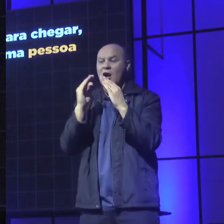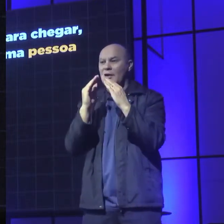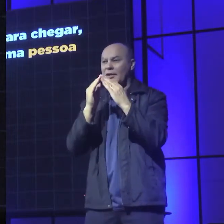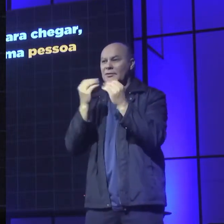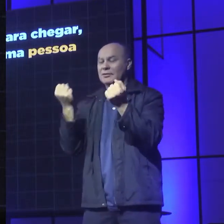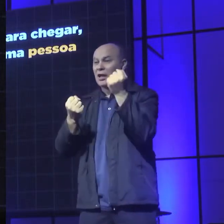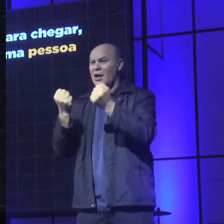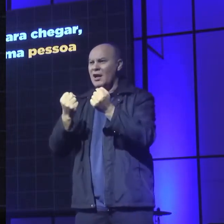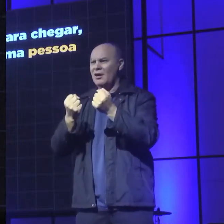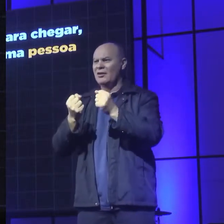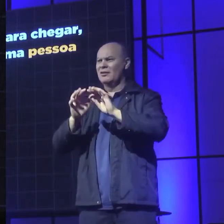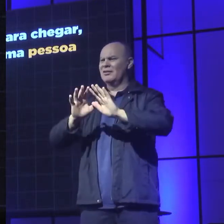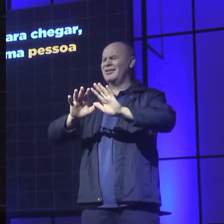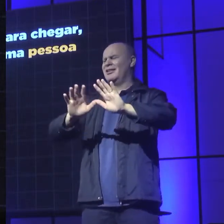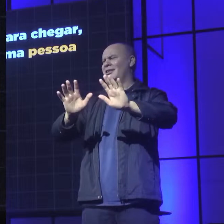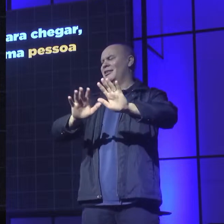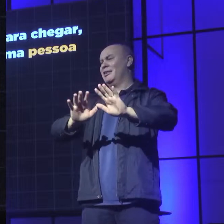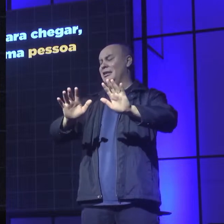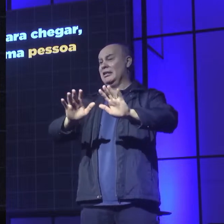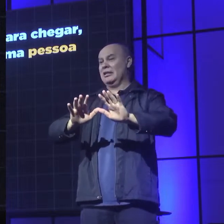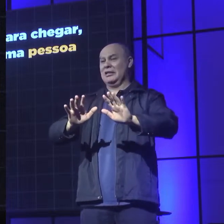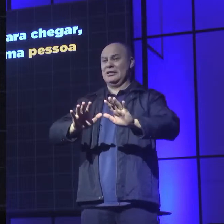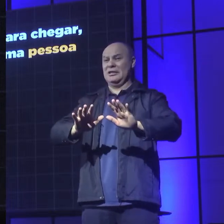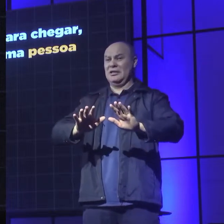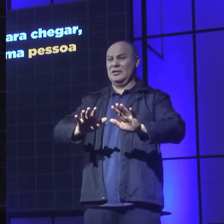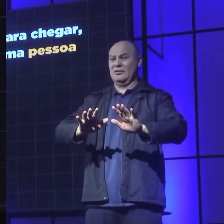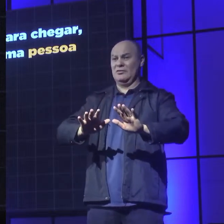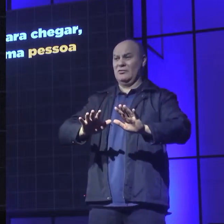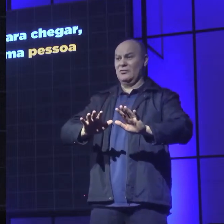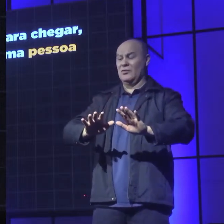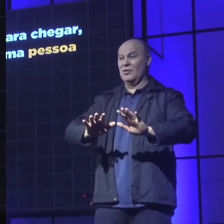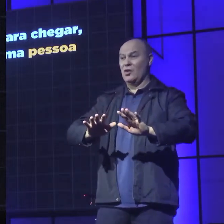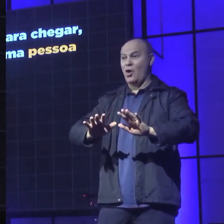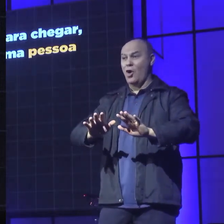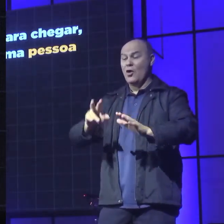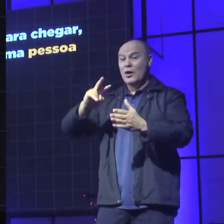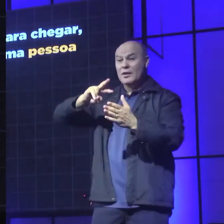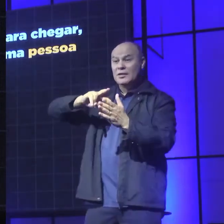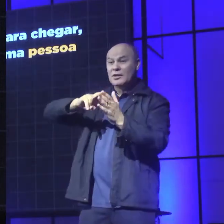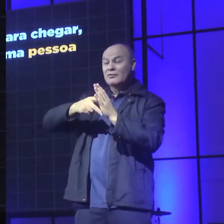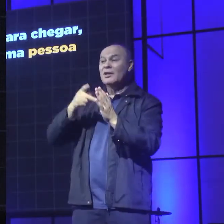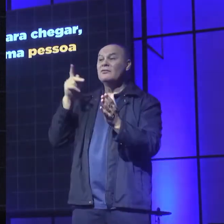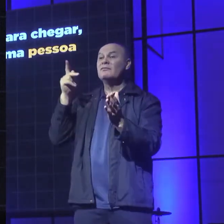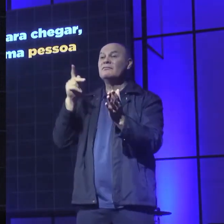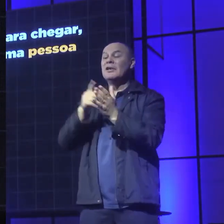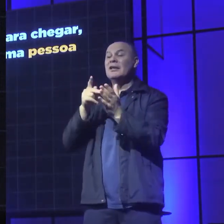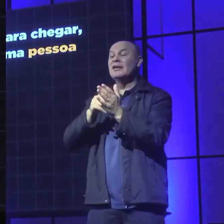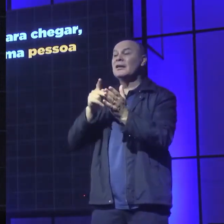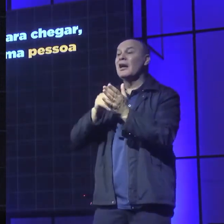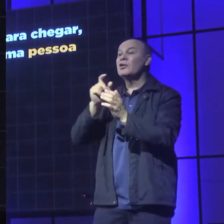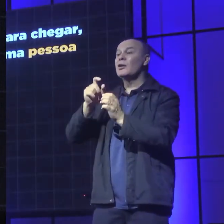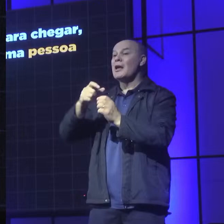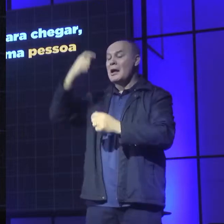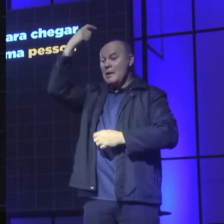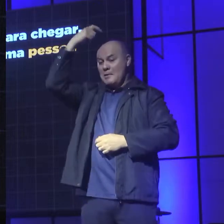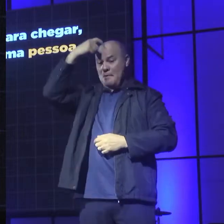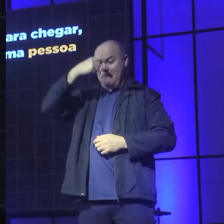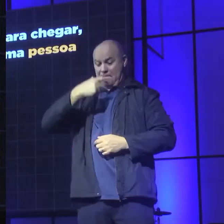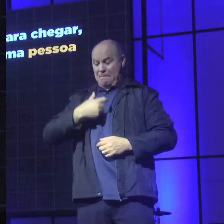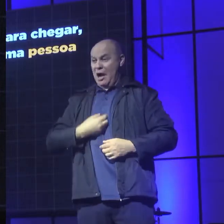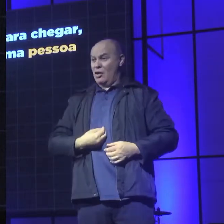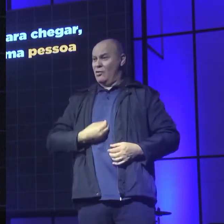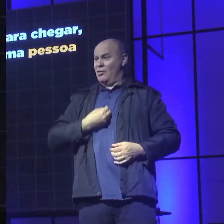uma pessoa a quem você dedica a sua vida. tudo que você é, tudo que você